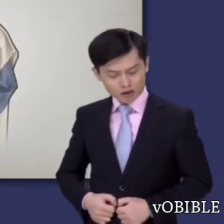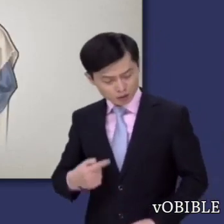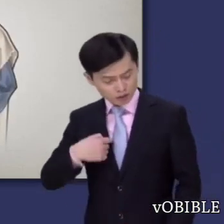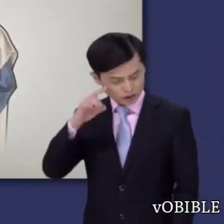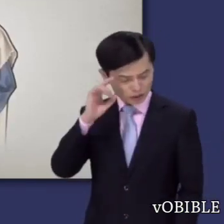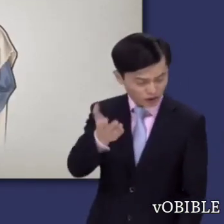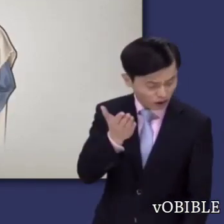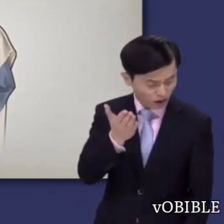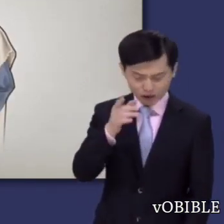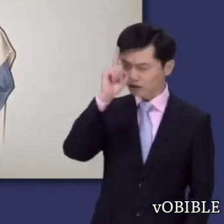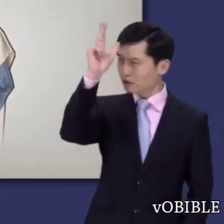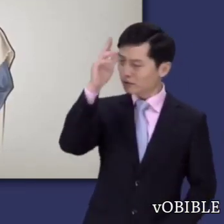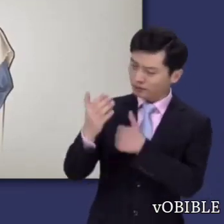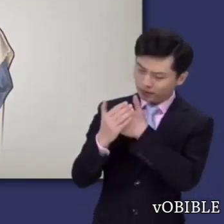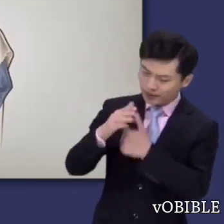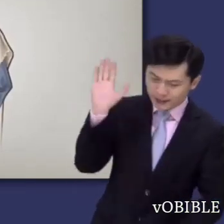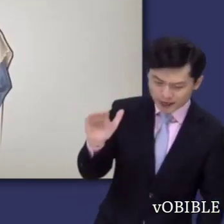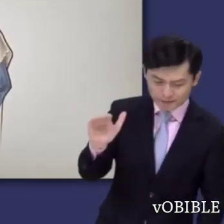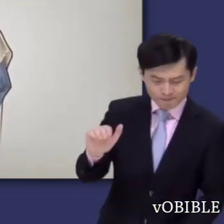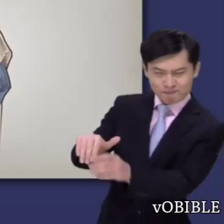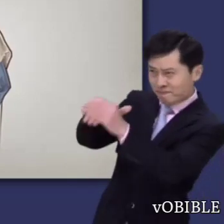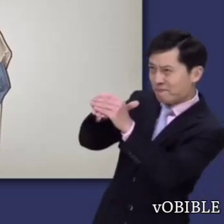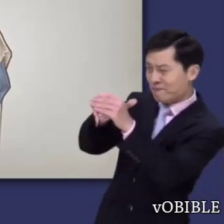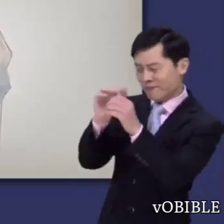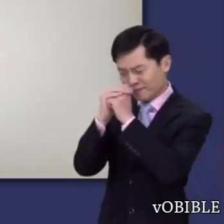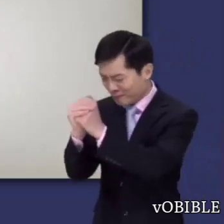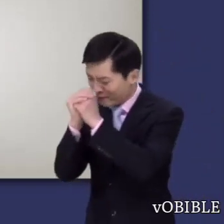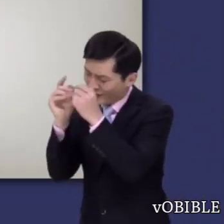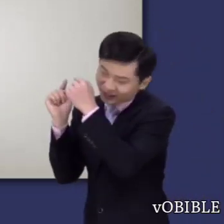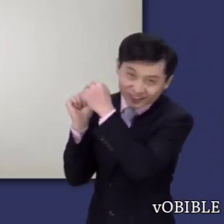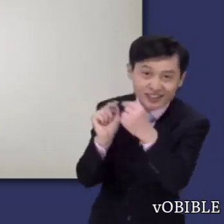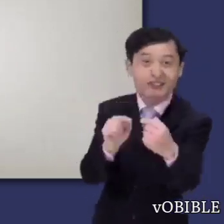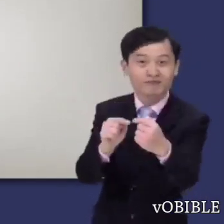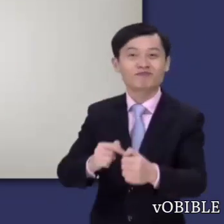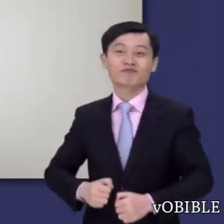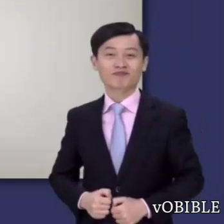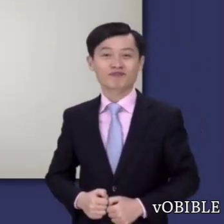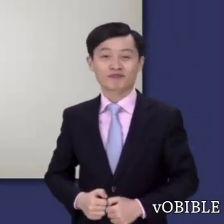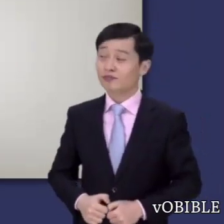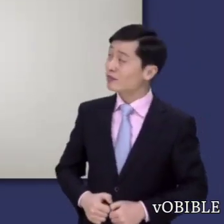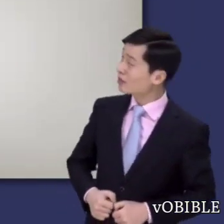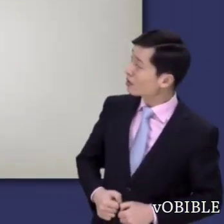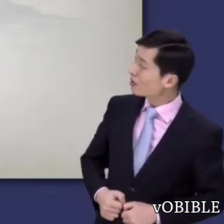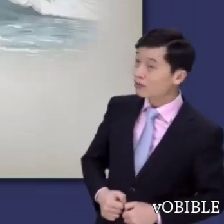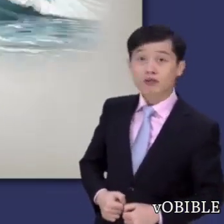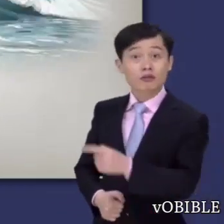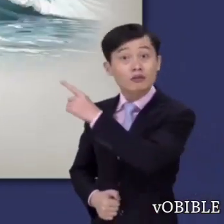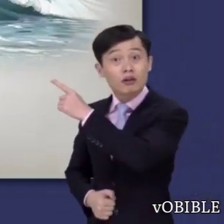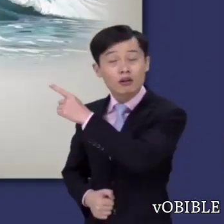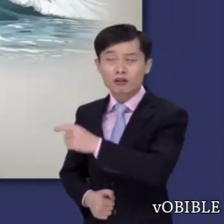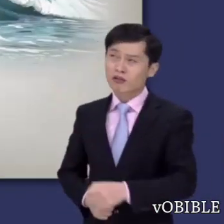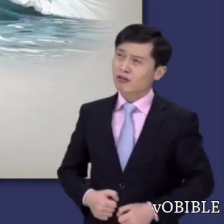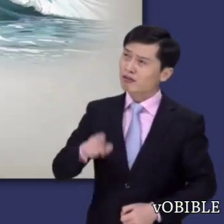雅各说，我们要怀着信心不断祈求上帝赐给我们智慧，不要怀疑，因为怀疑的